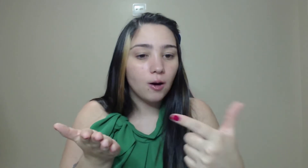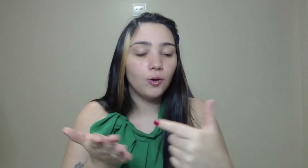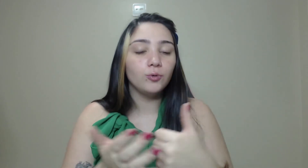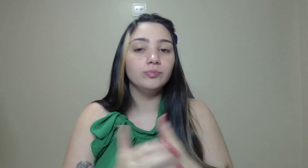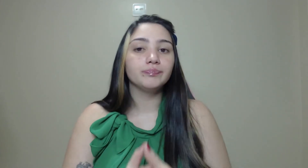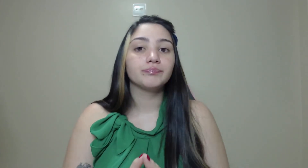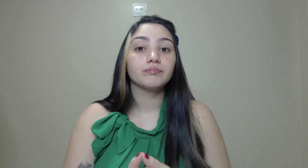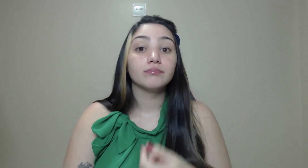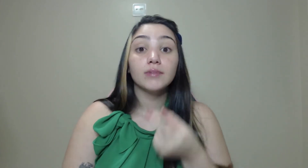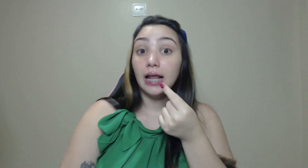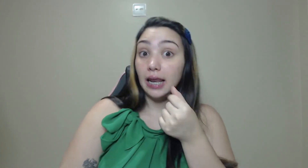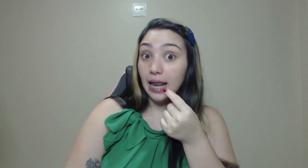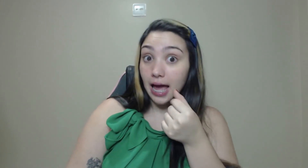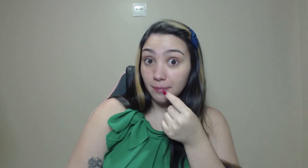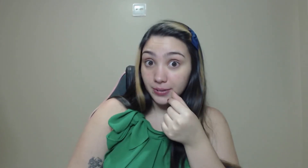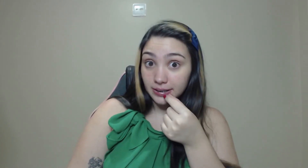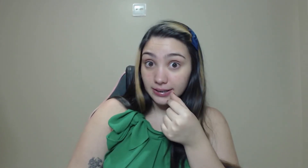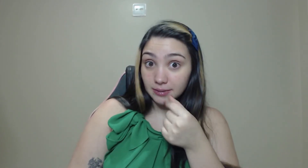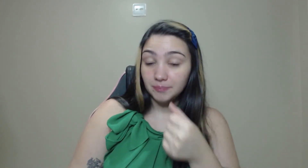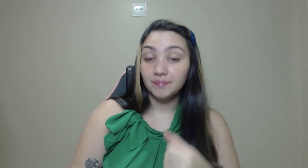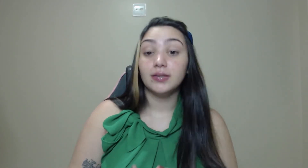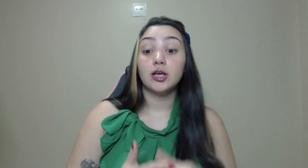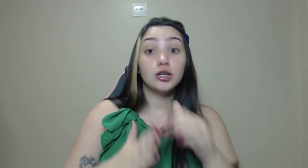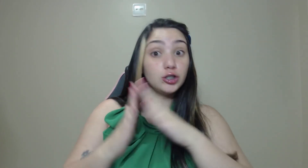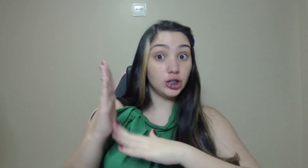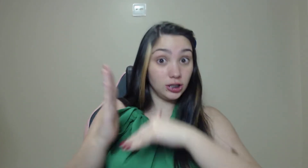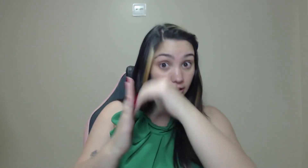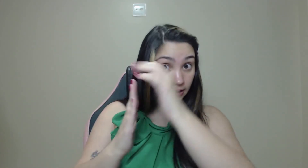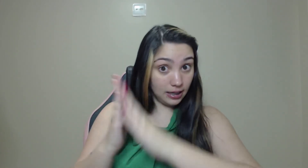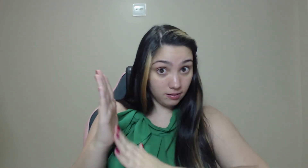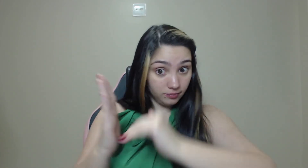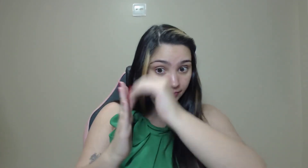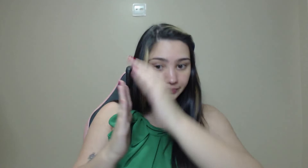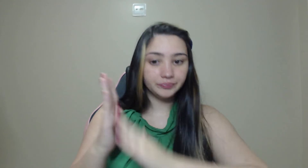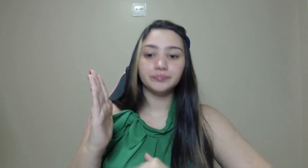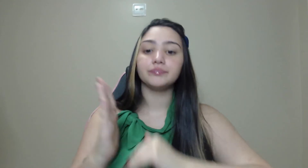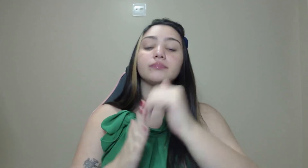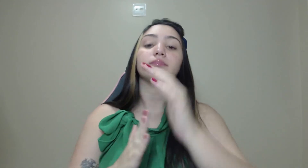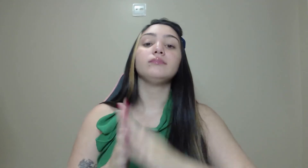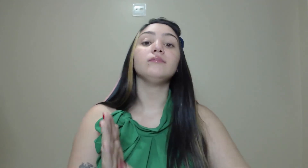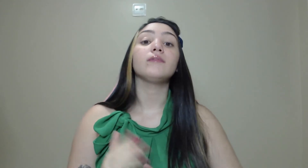jornal, lápis, tinta,